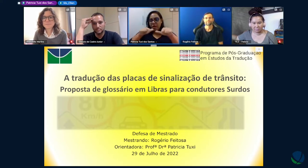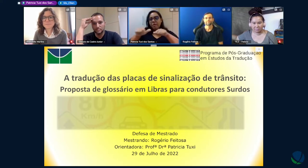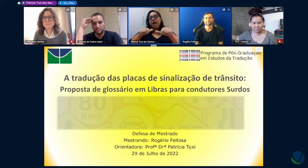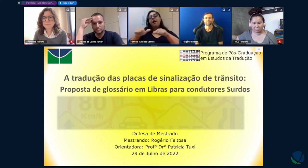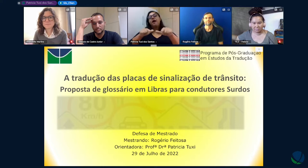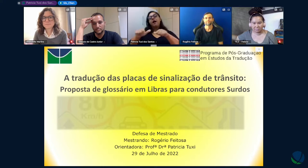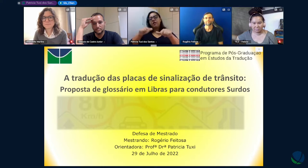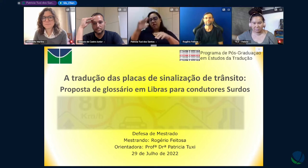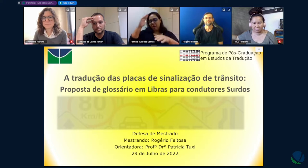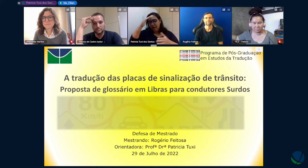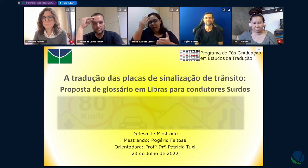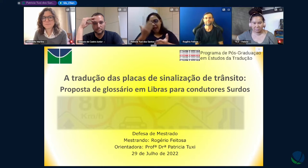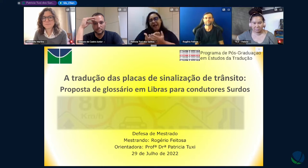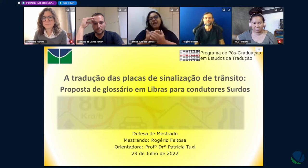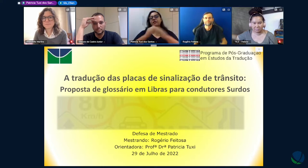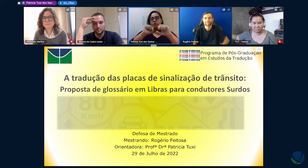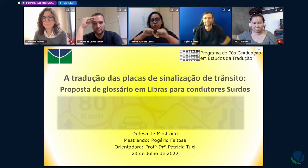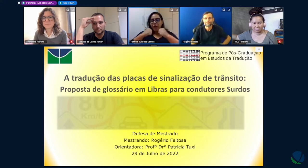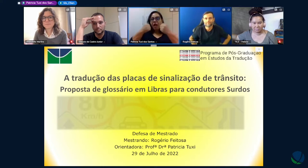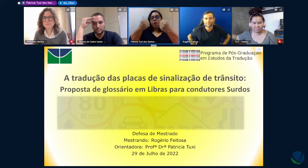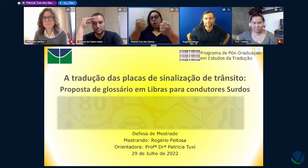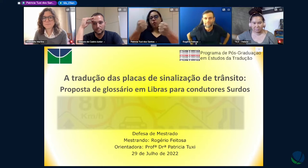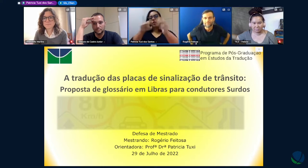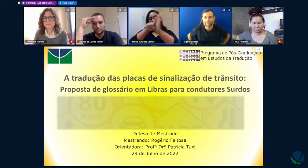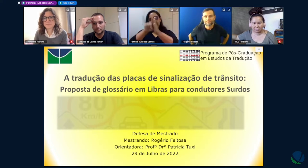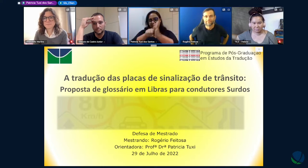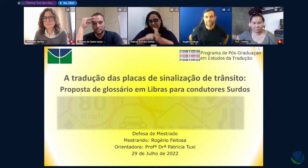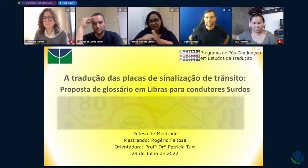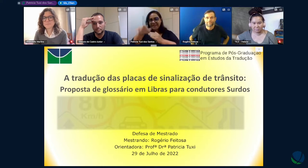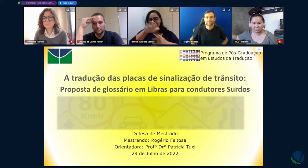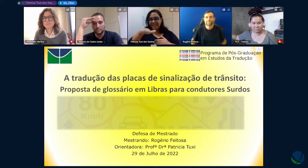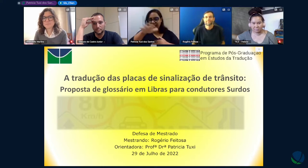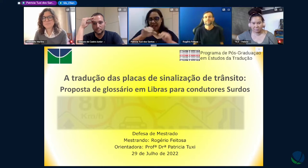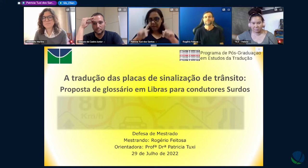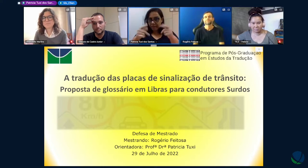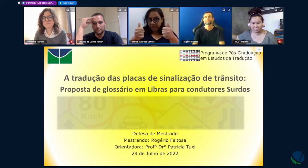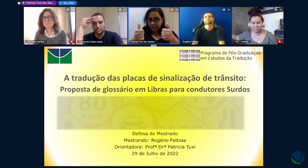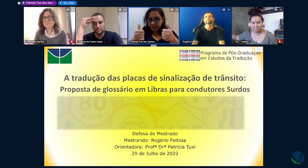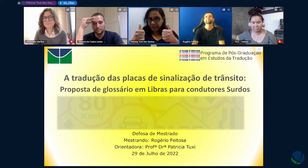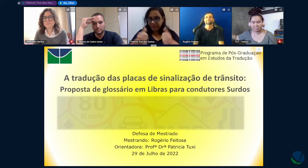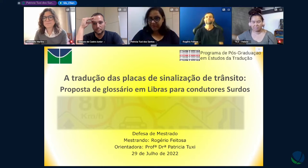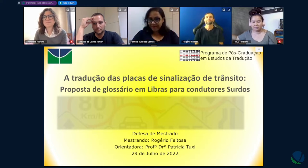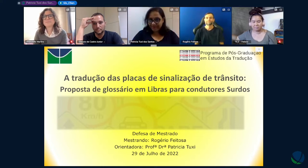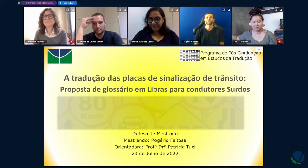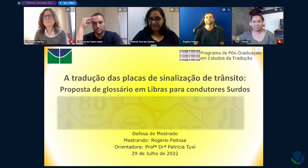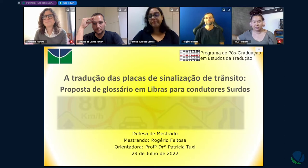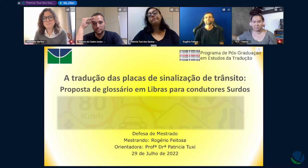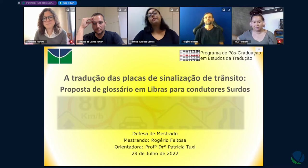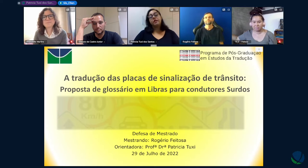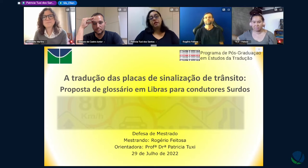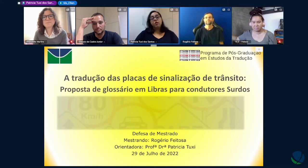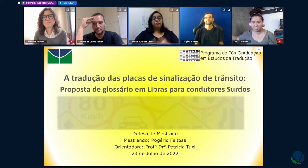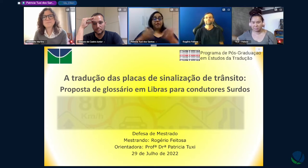por ter acreditado nesse trabalho e acreditado nessa defesa, nessa